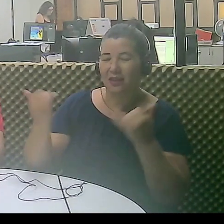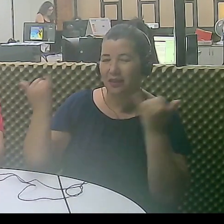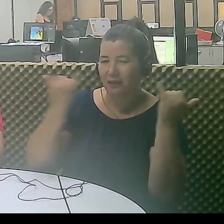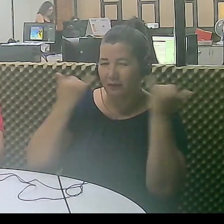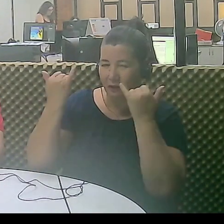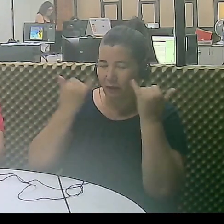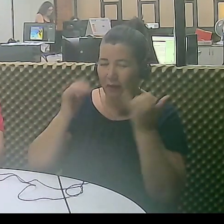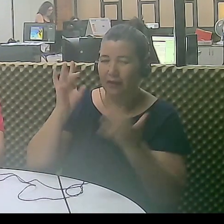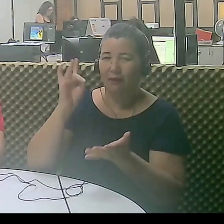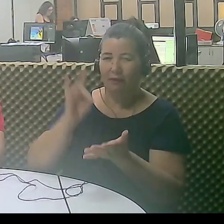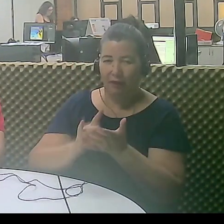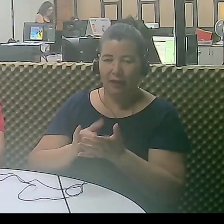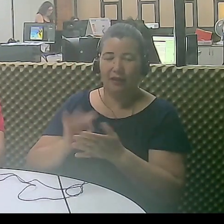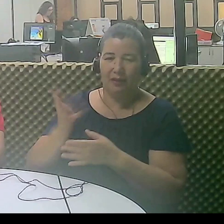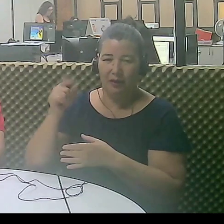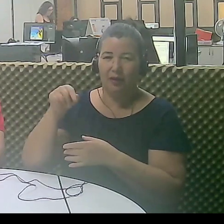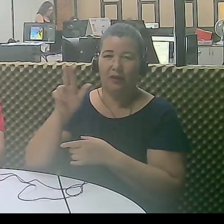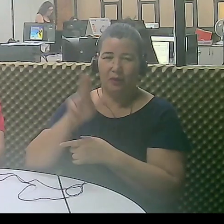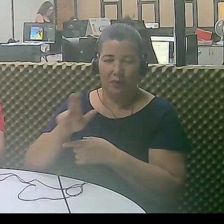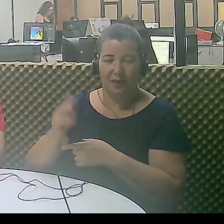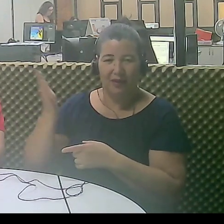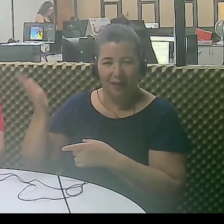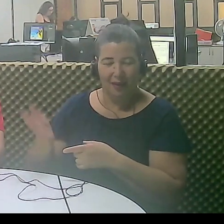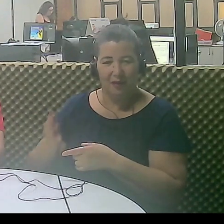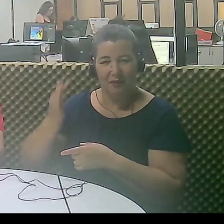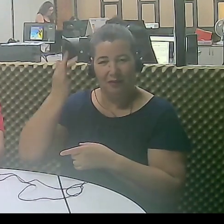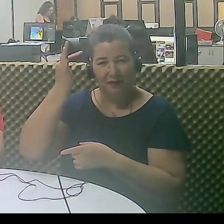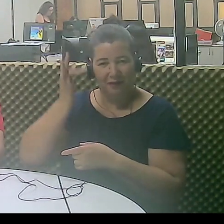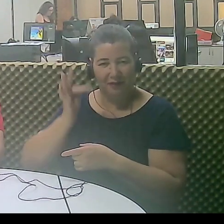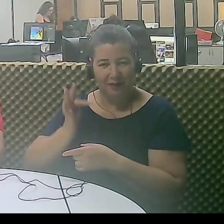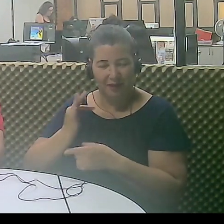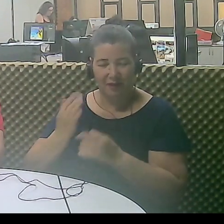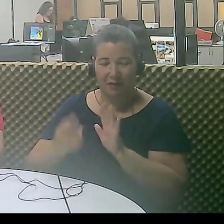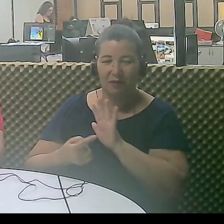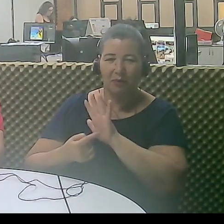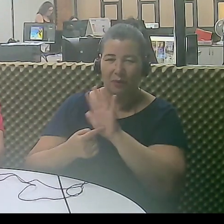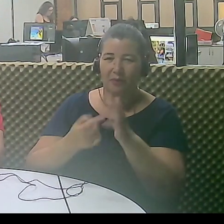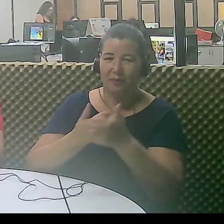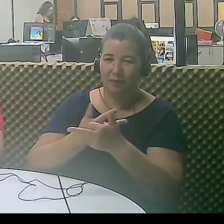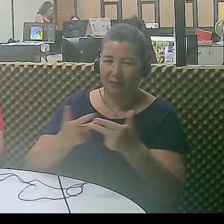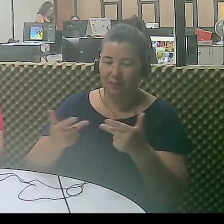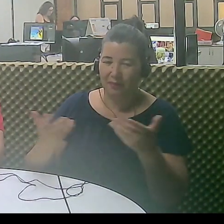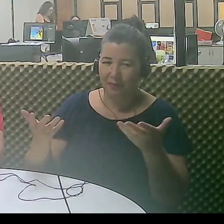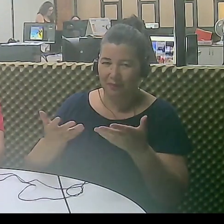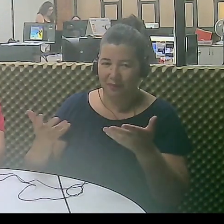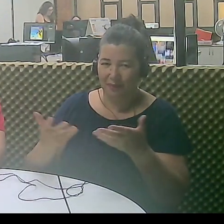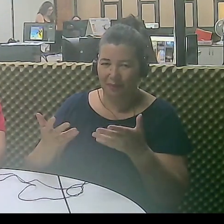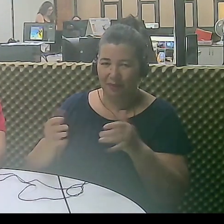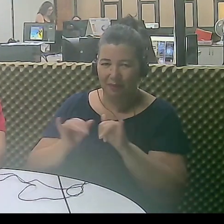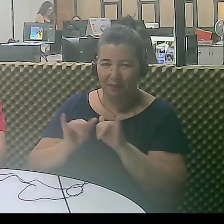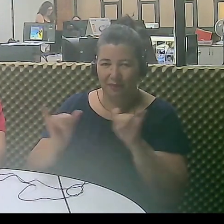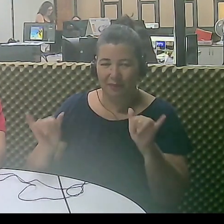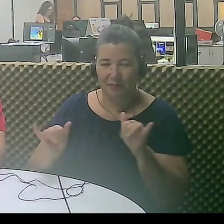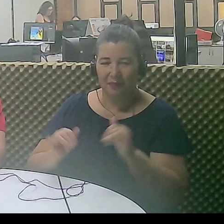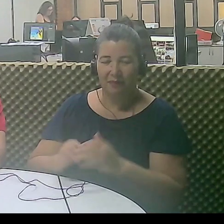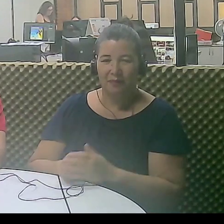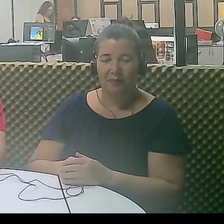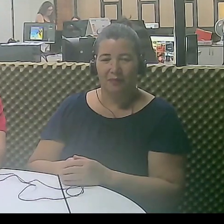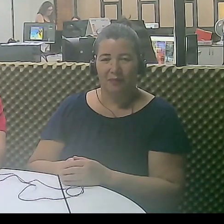fato acontece em Uberlândia. Eu sou o Fernando Cássio e começamos com os destaques da edição de hoje.